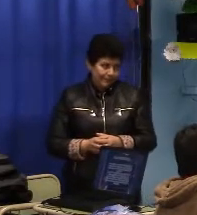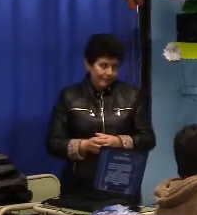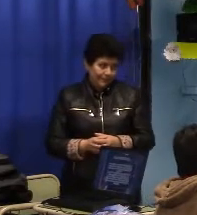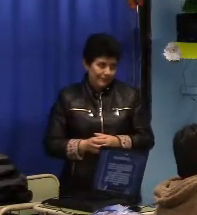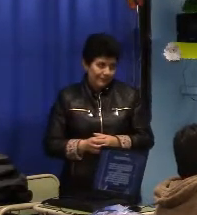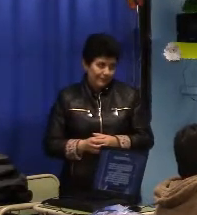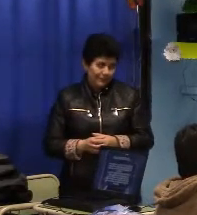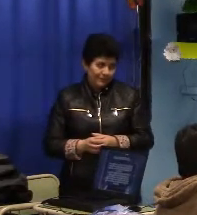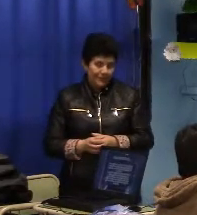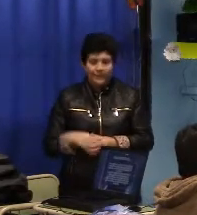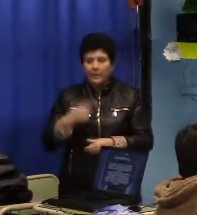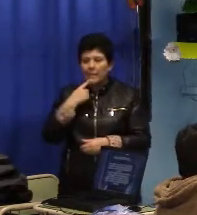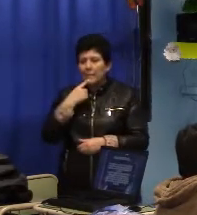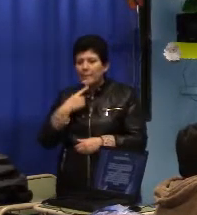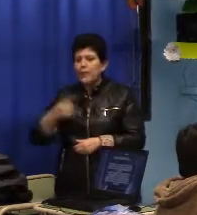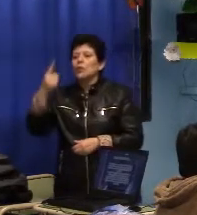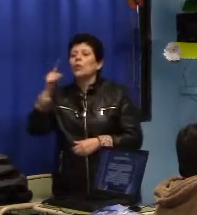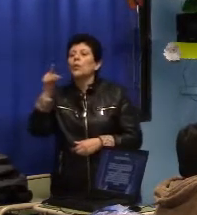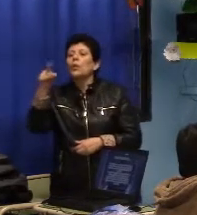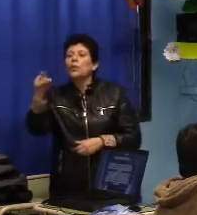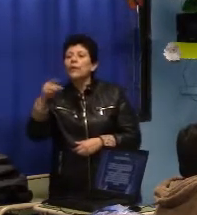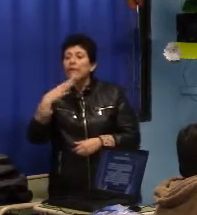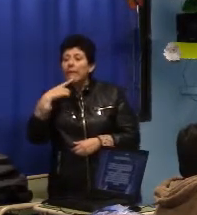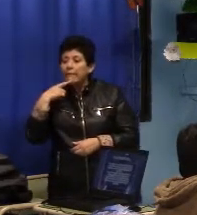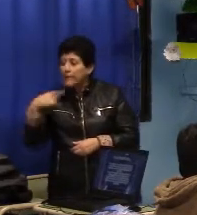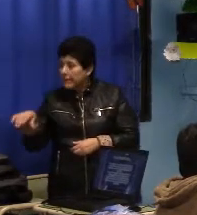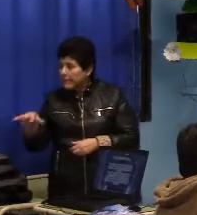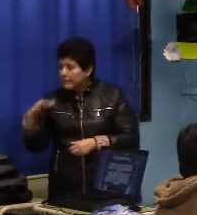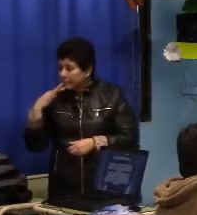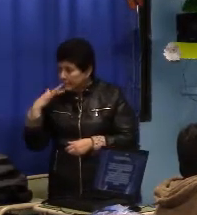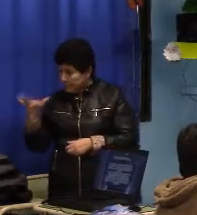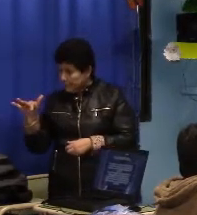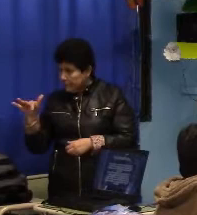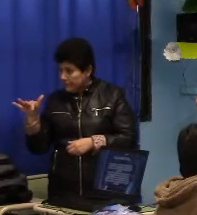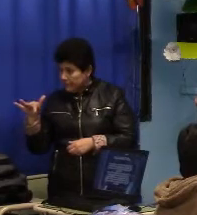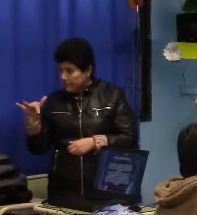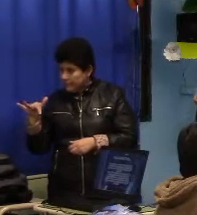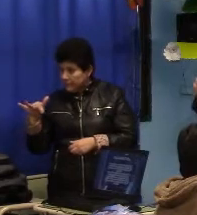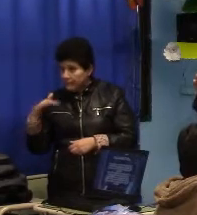Pregúntenle cuánto están entendiendo. ¿Cuánto?